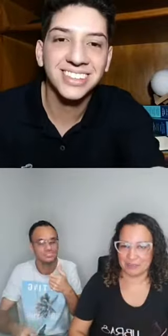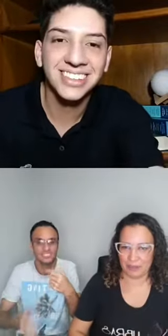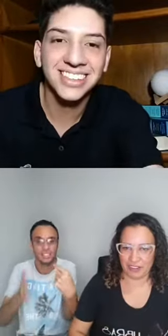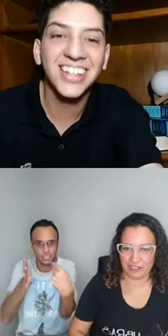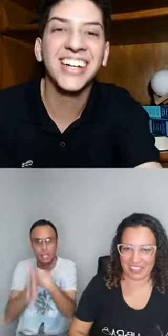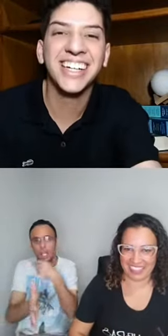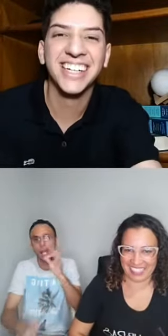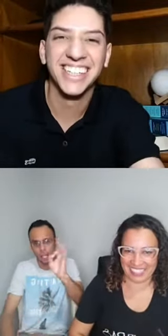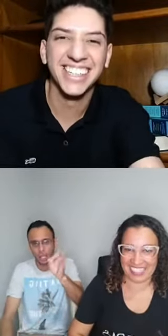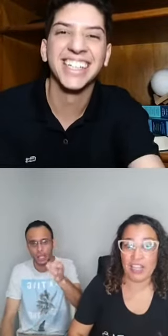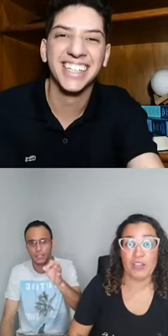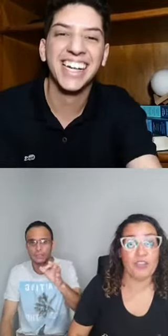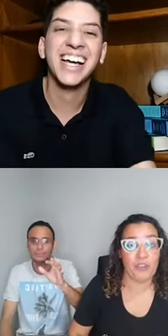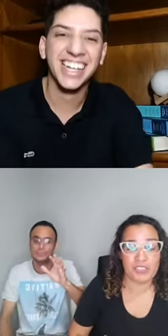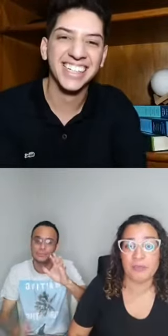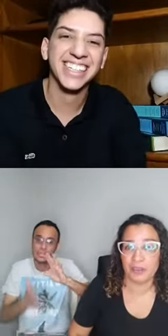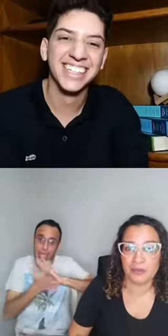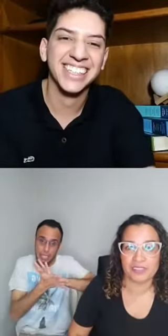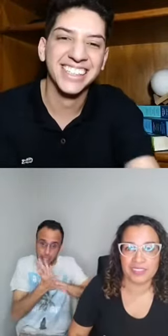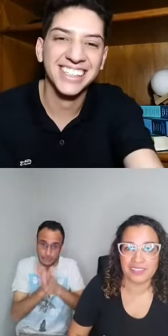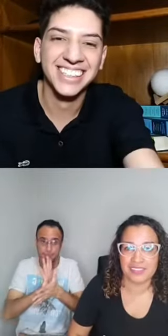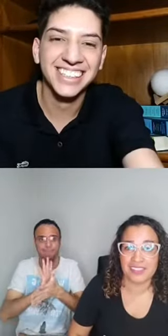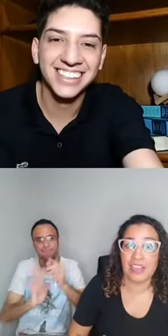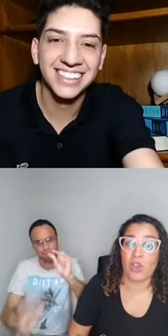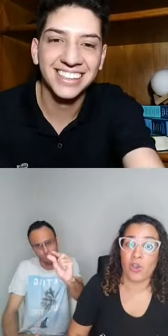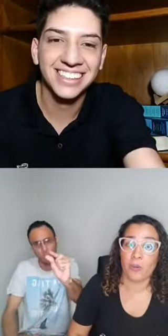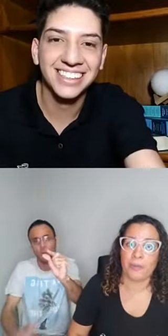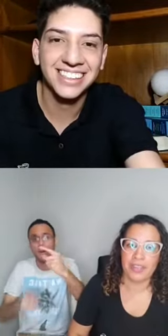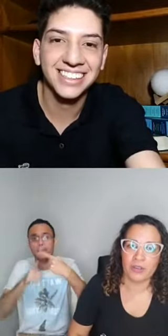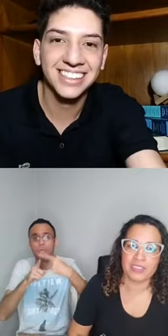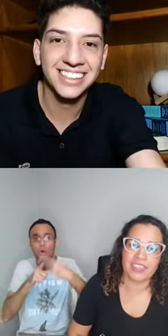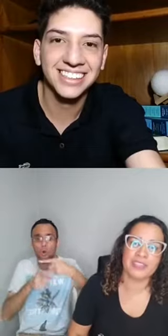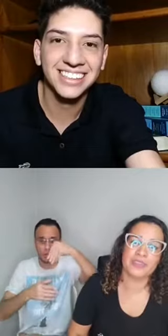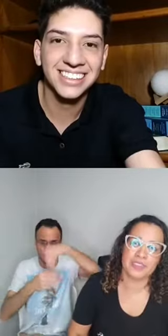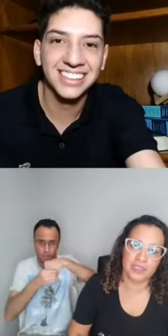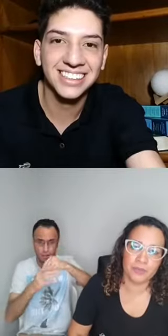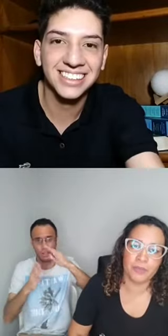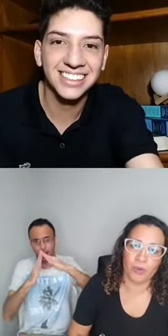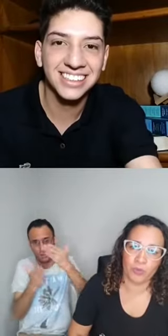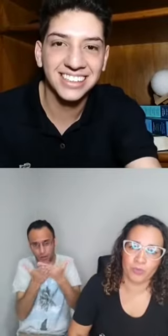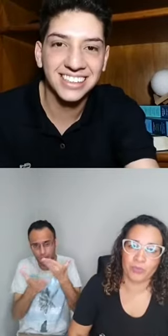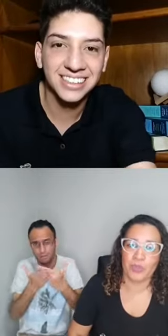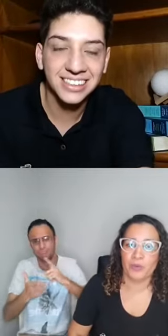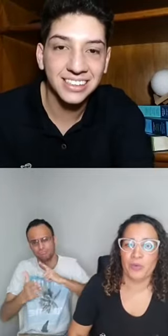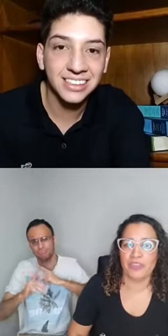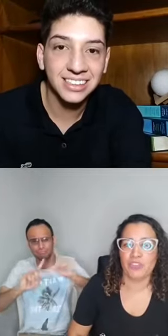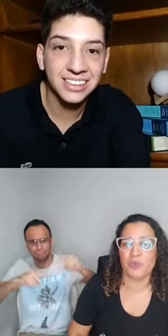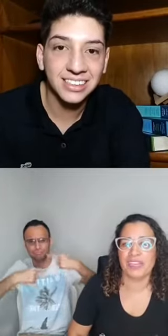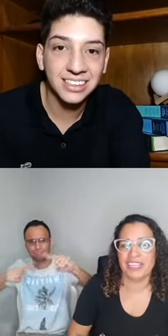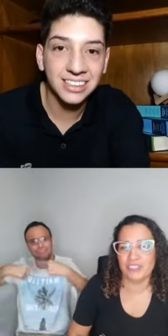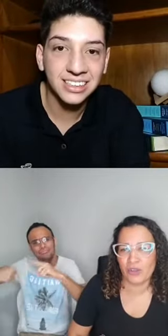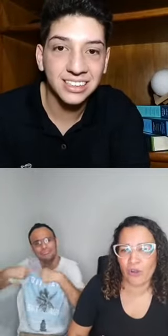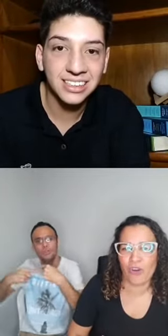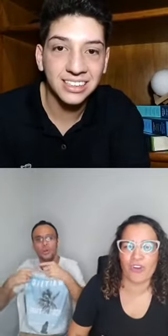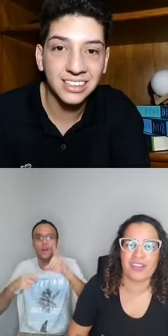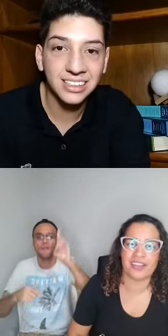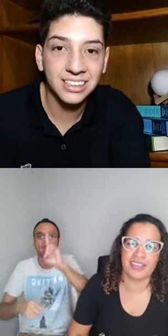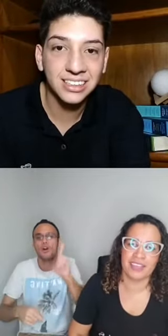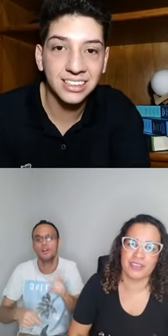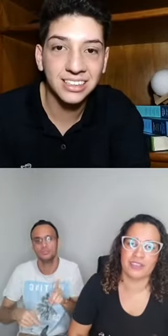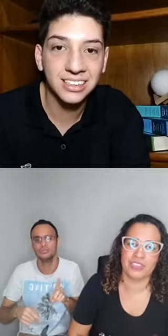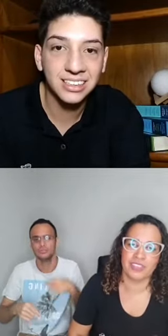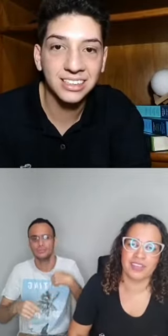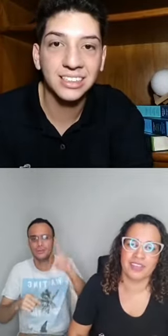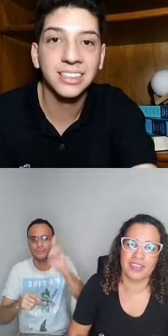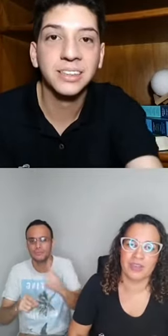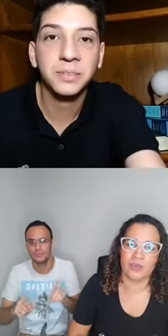Lele, vai ficar fácil. Nossa, pergunta. Ó, preconceito, sim, um pouco. Porque, vamos supor, na escola,